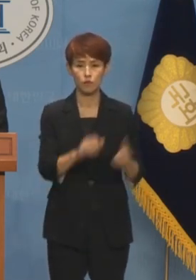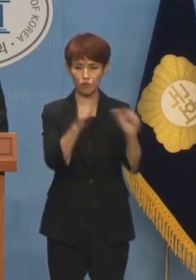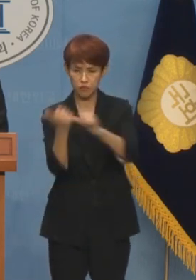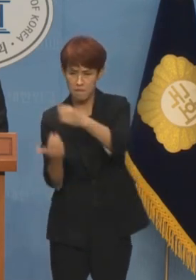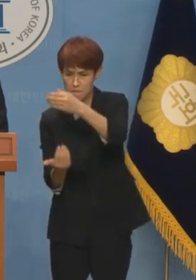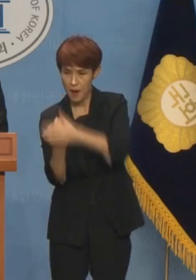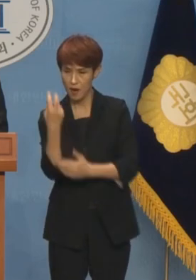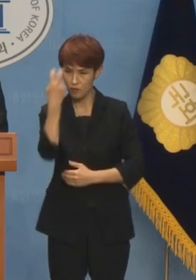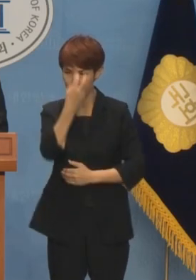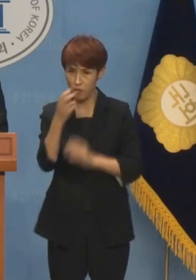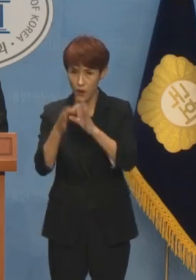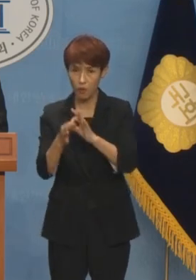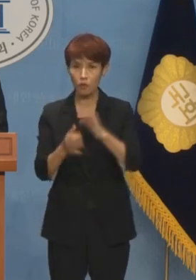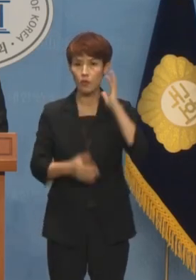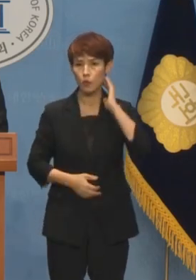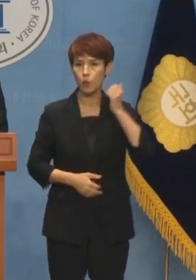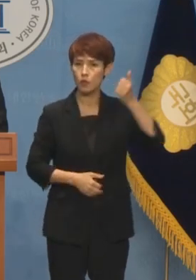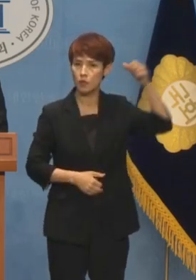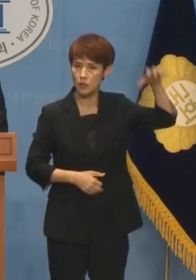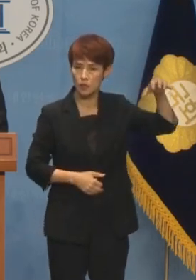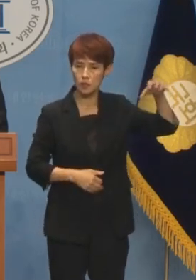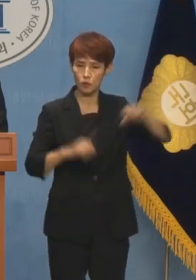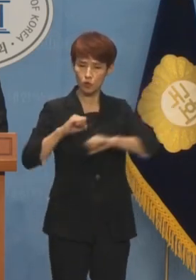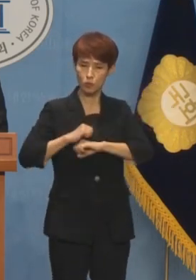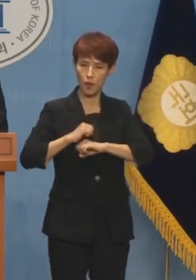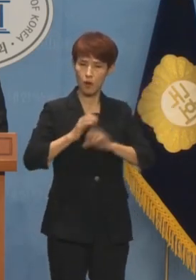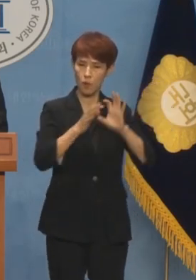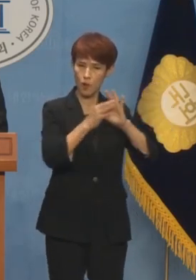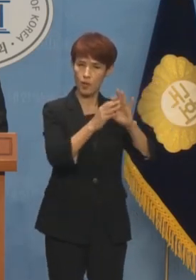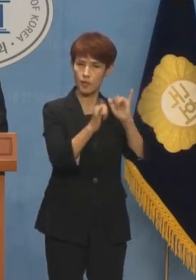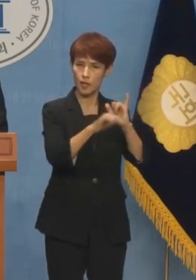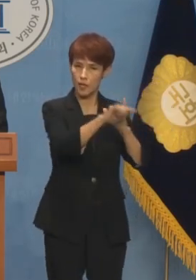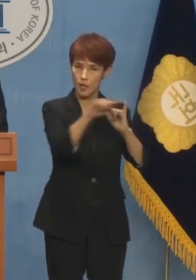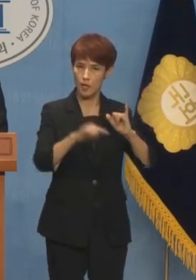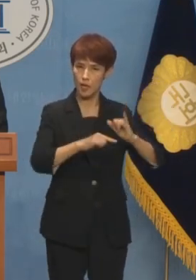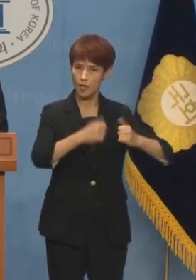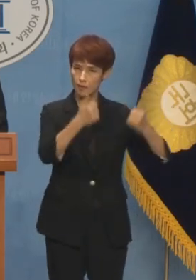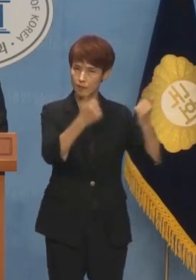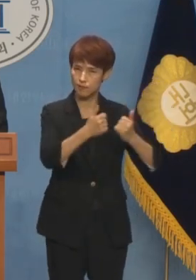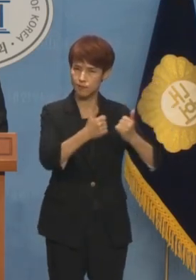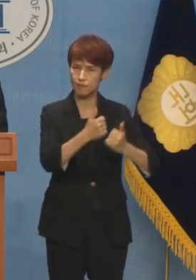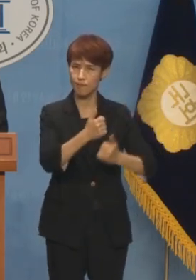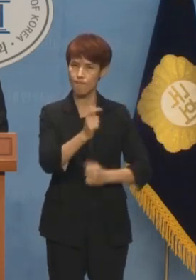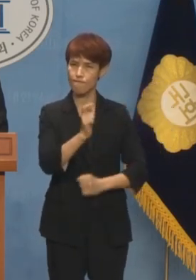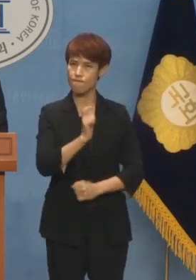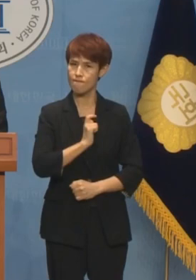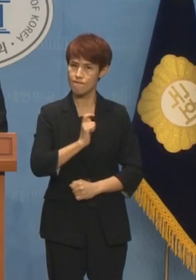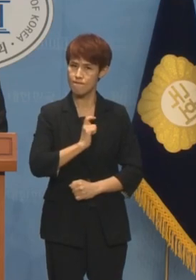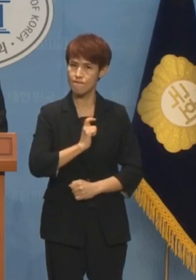사망사건 수사에 대해 대통령실, 국방부 관계자와 긴밀한 논의가 오갔던 것입니까?